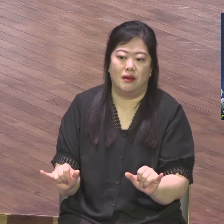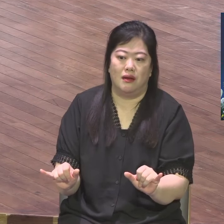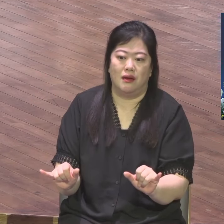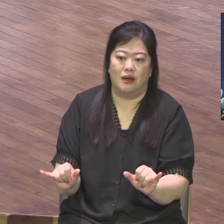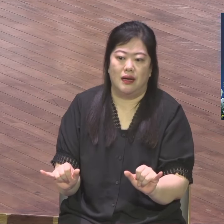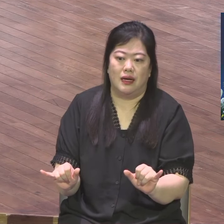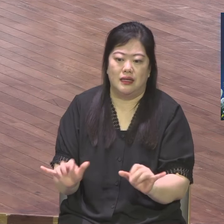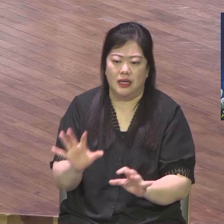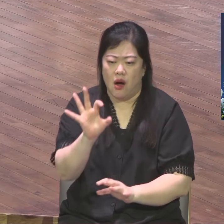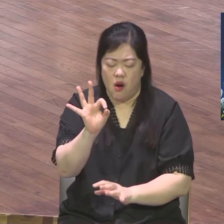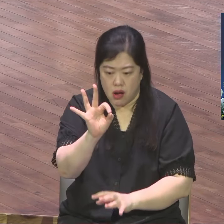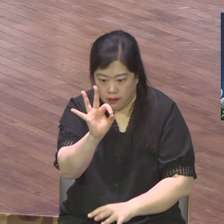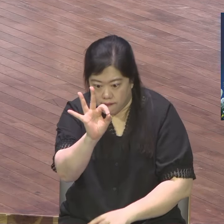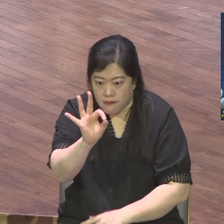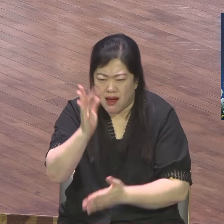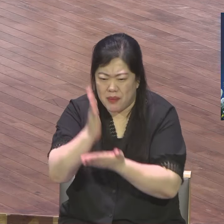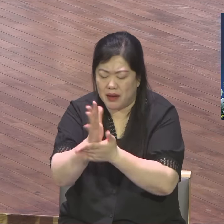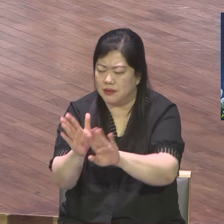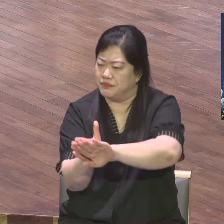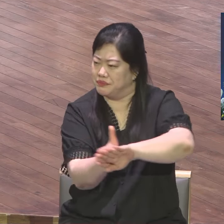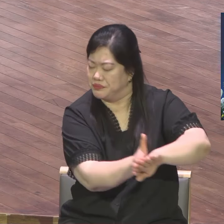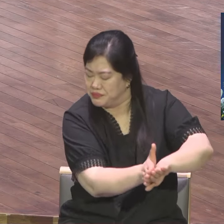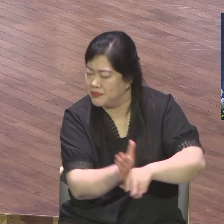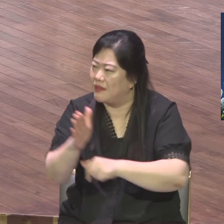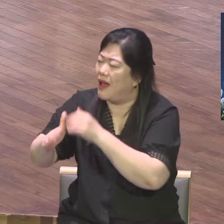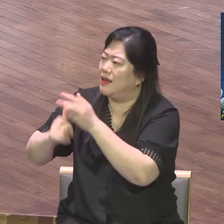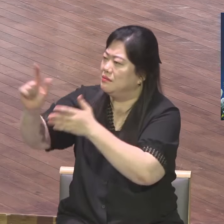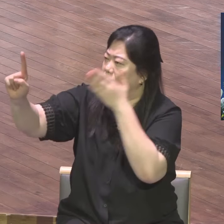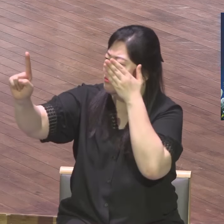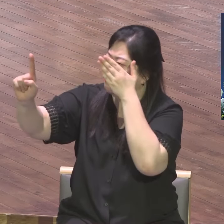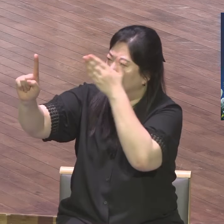너무 비참하잖아요. 그렇게 하지 말고